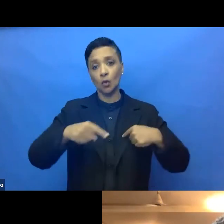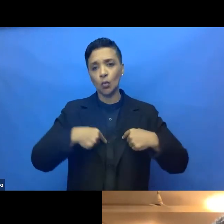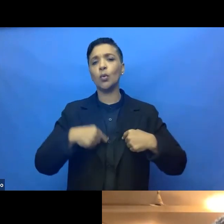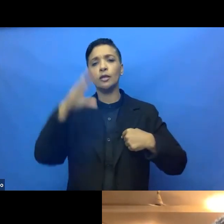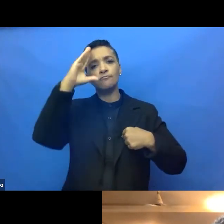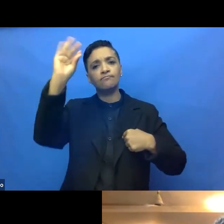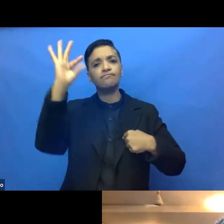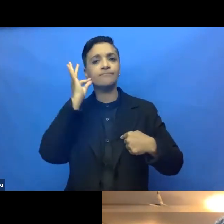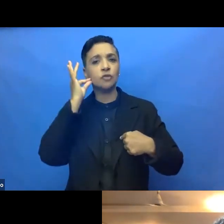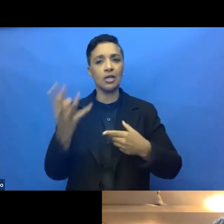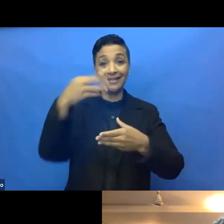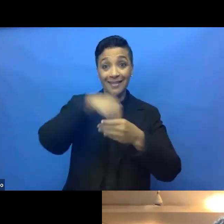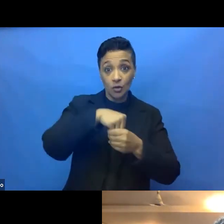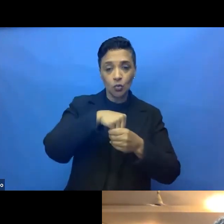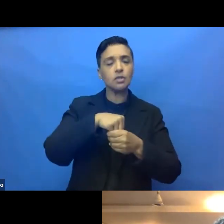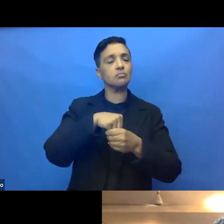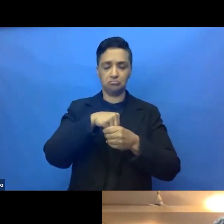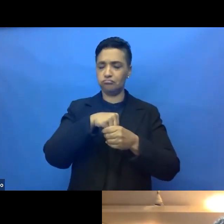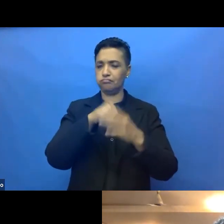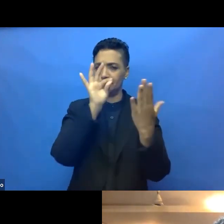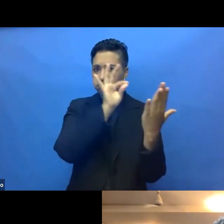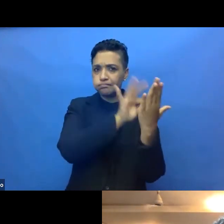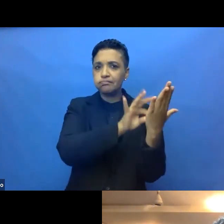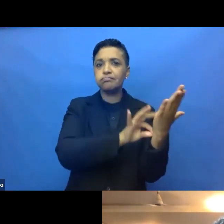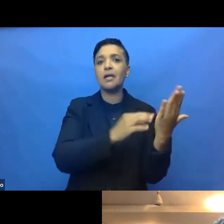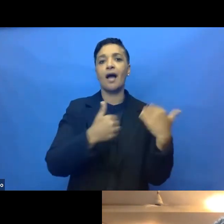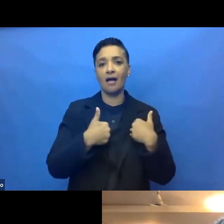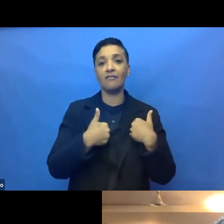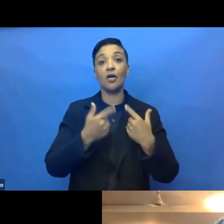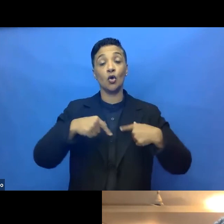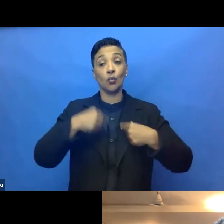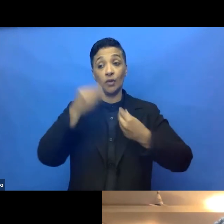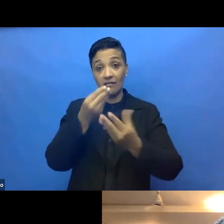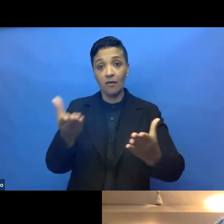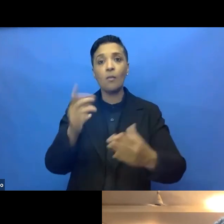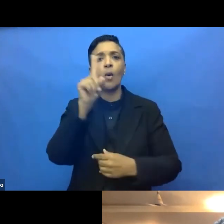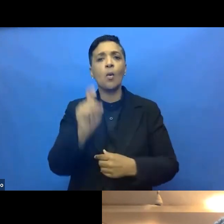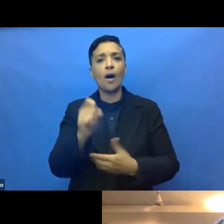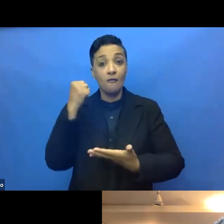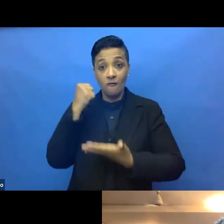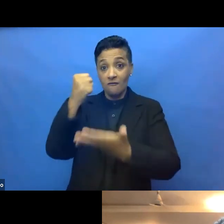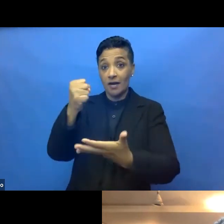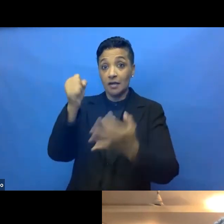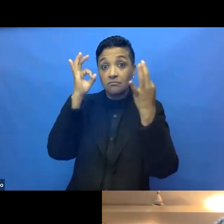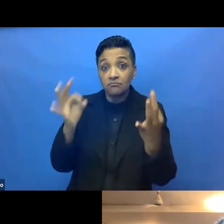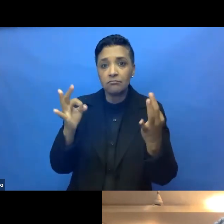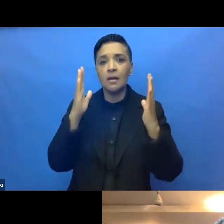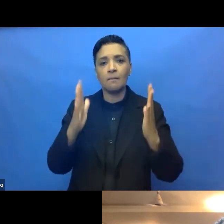cherchez ou donnez du financement, vous pouvez établir des termes